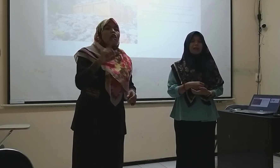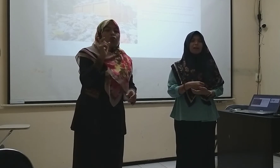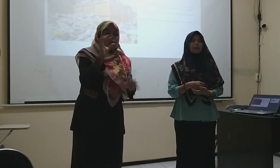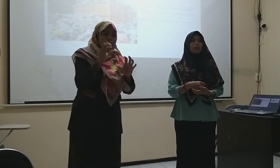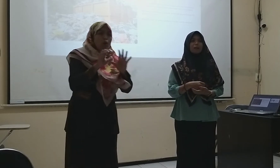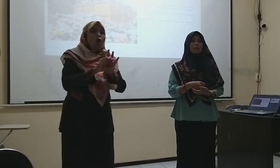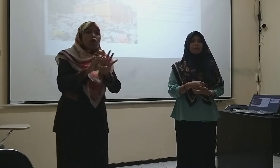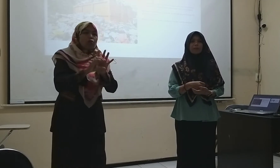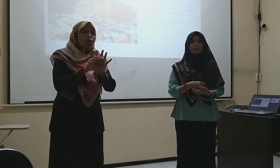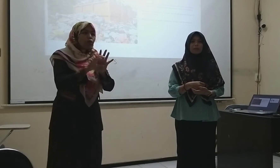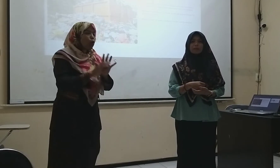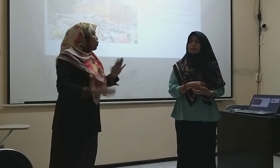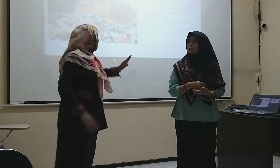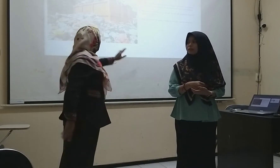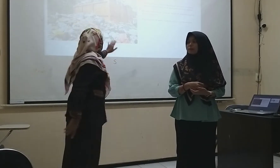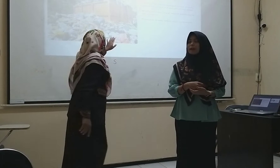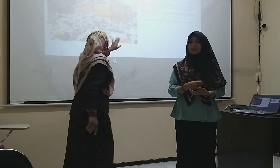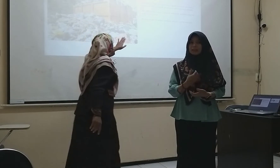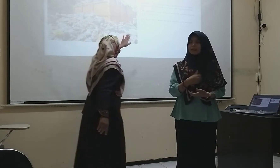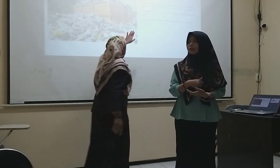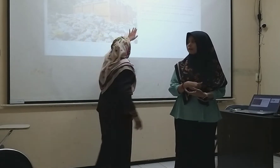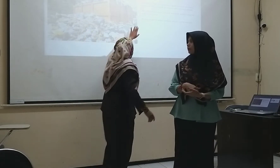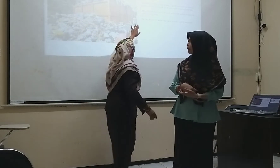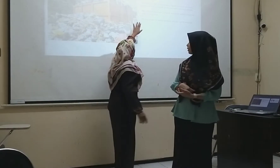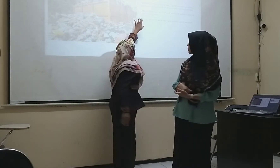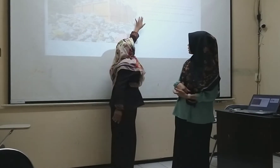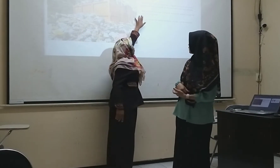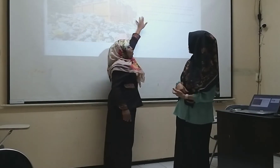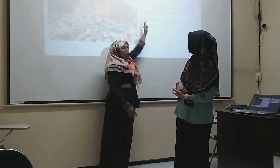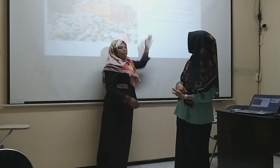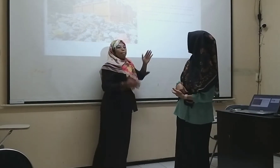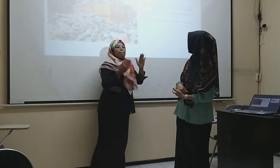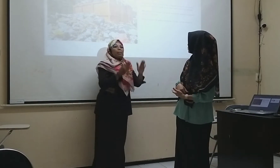baterai atau bahan kimia.